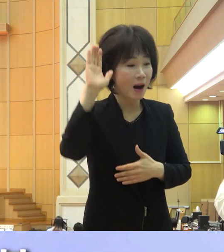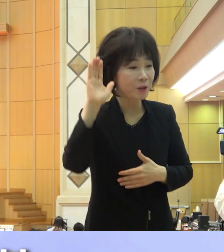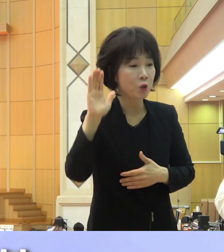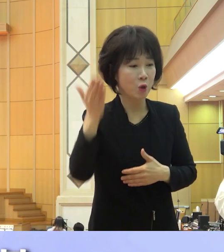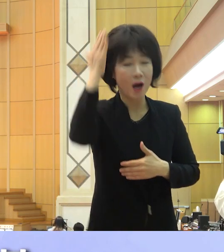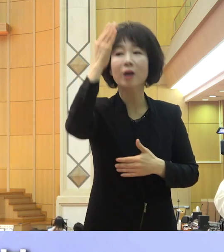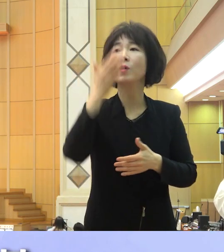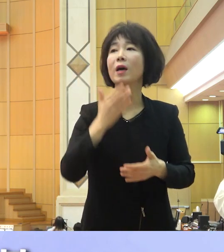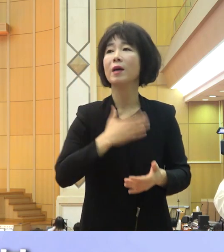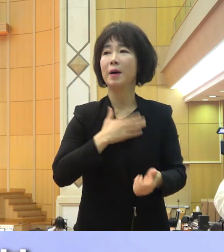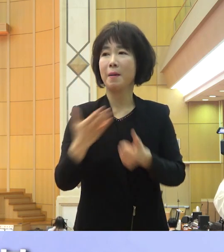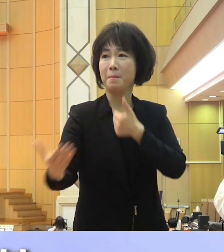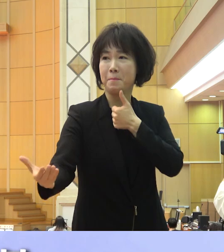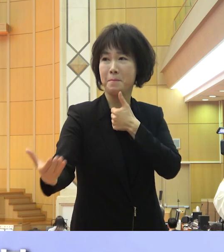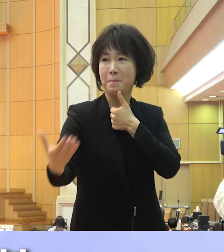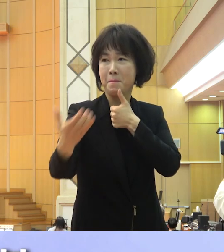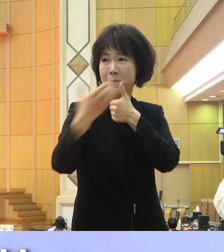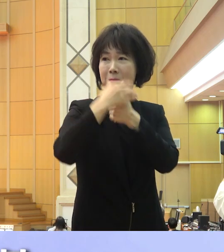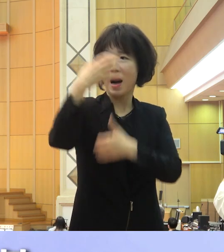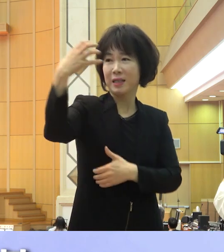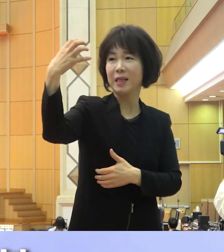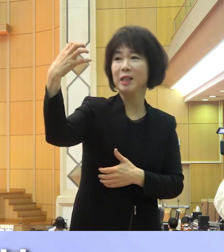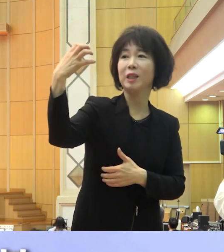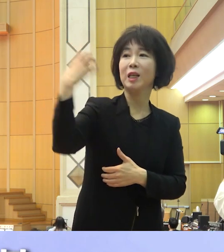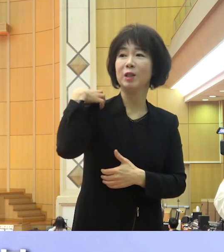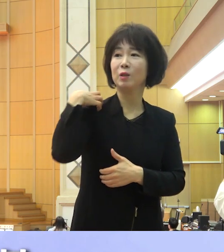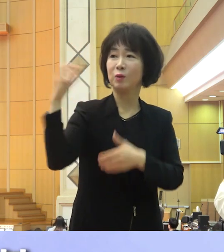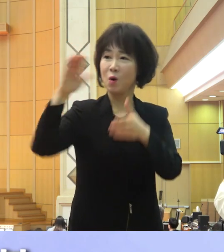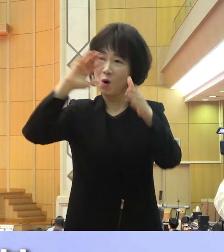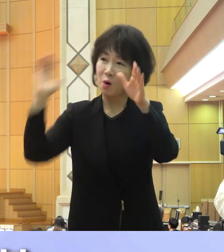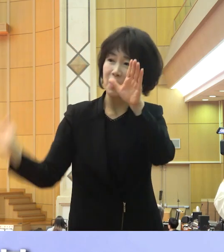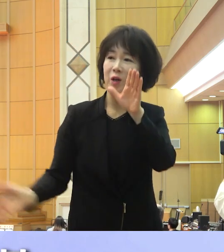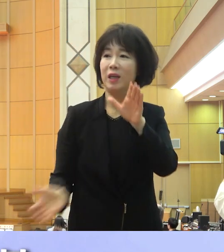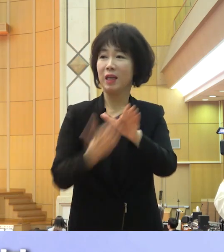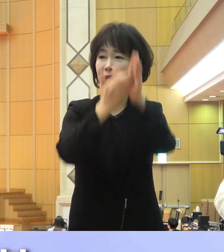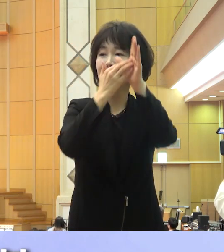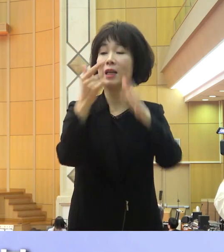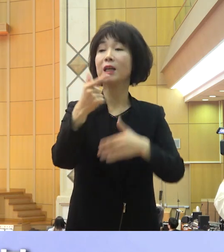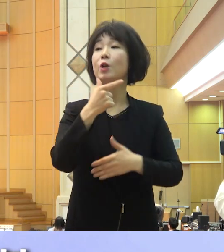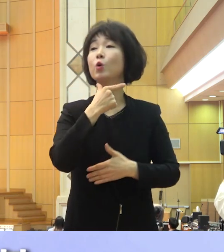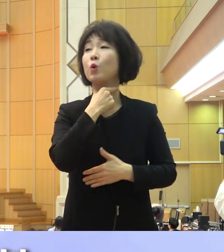합한 자 되어 맡기신 소명